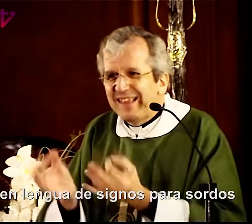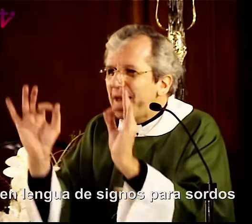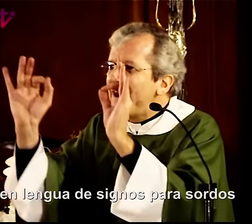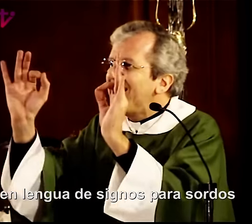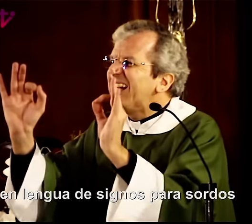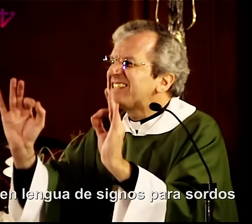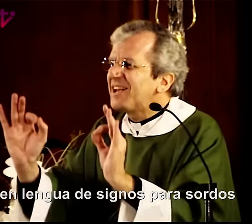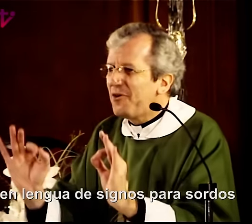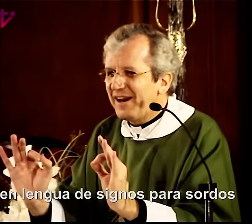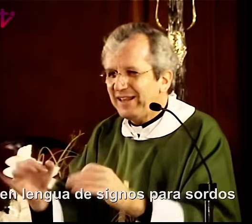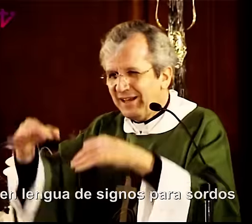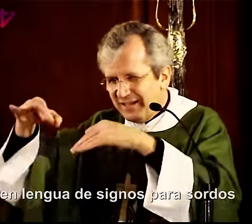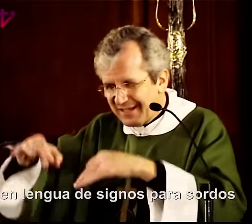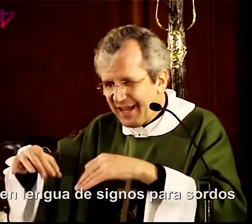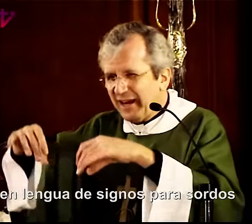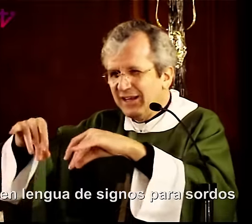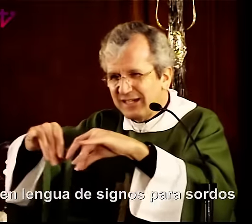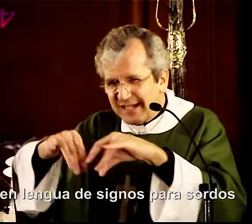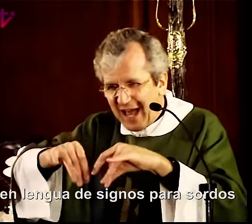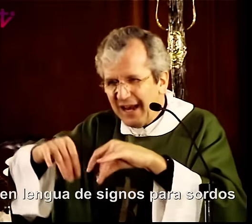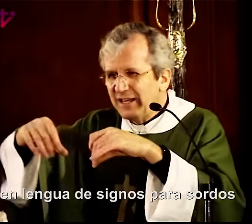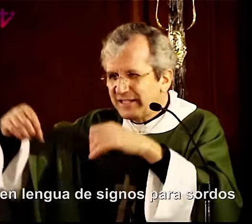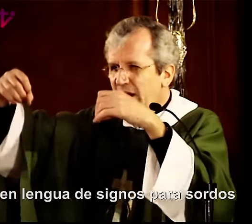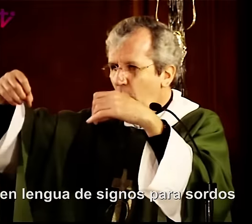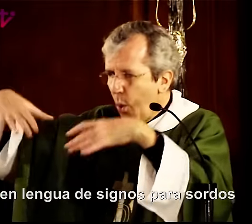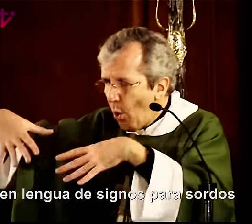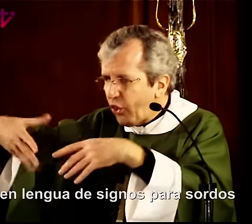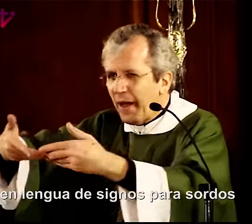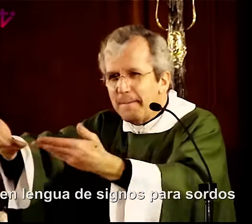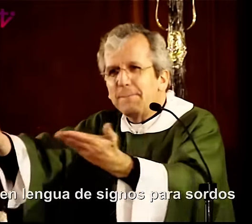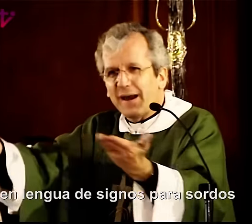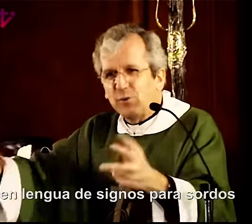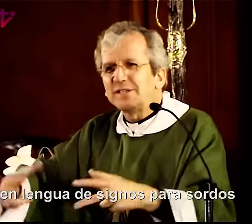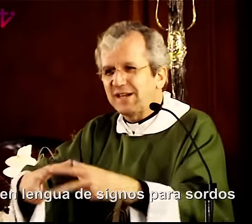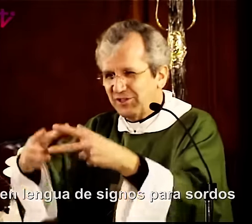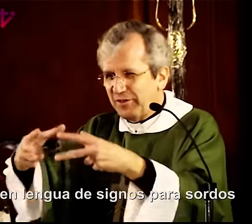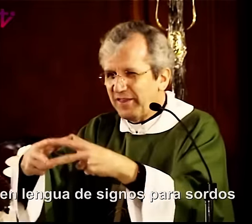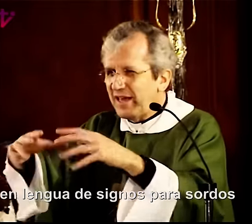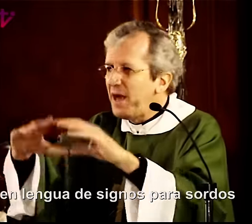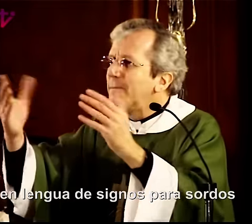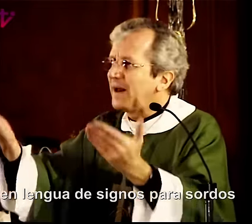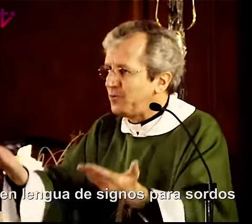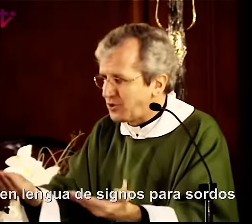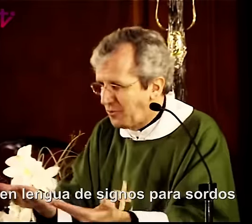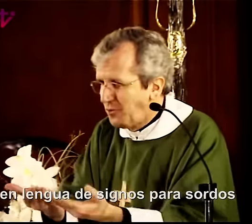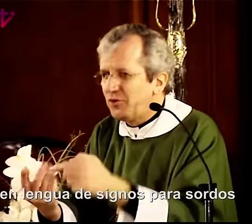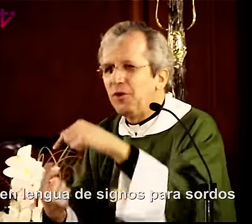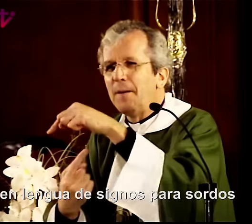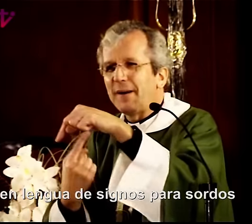qué manera se concreta ser sal, ser luz para nuestra sociedad, para nuestro mundo, para